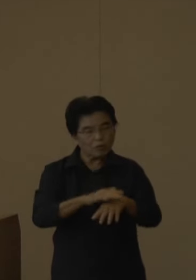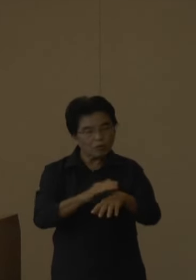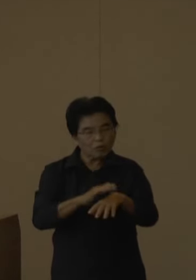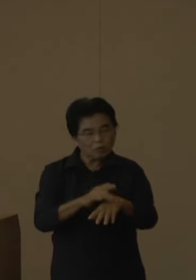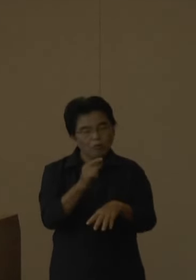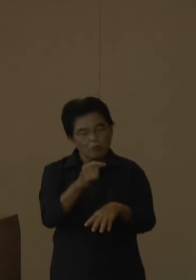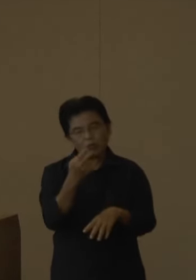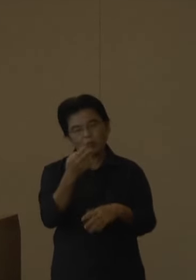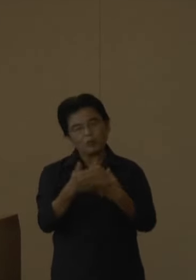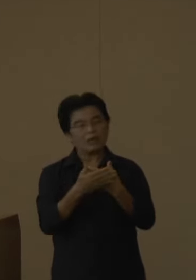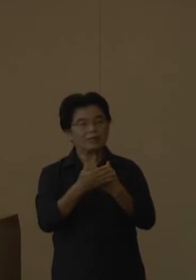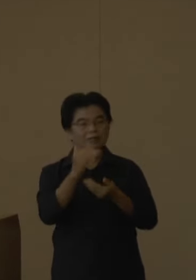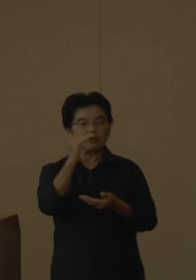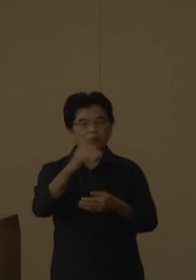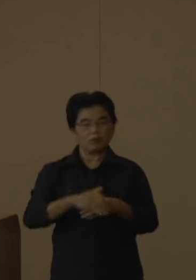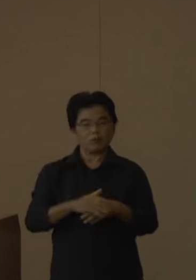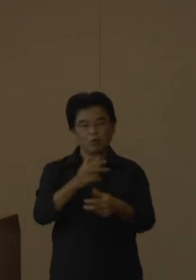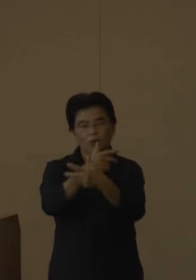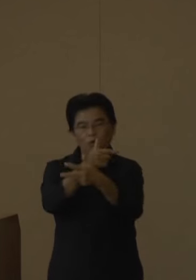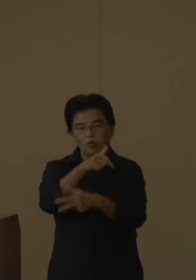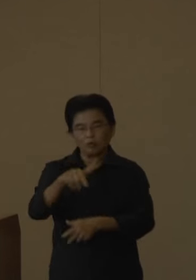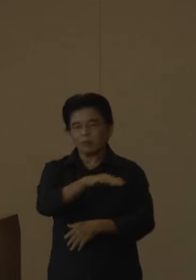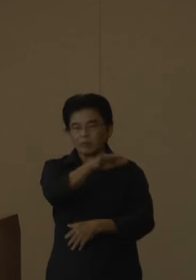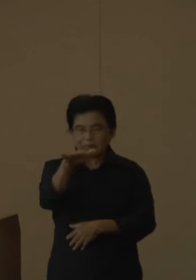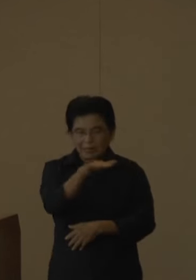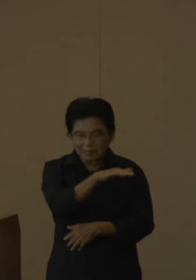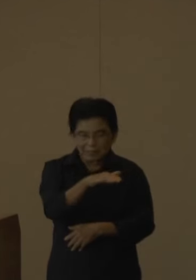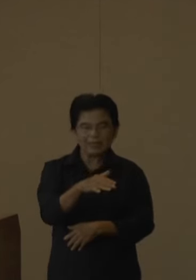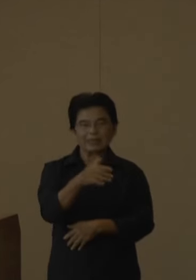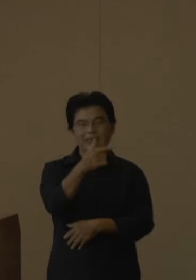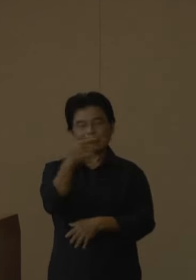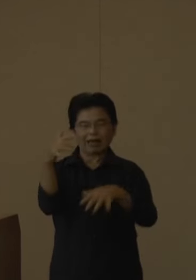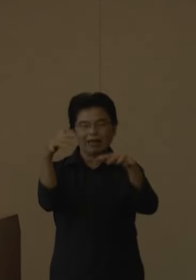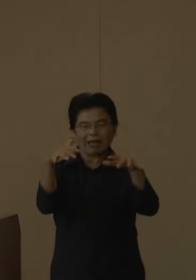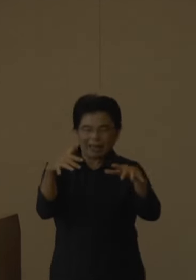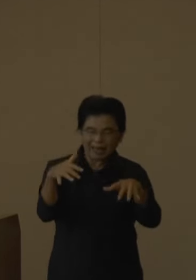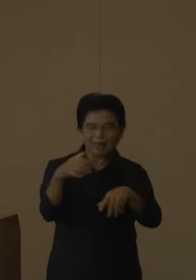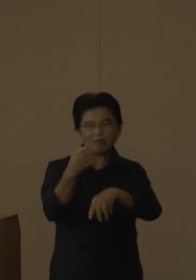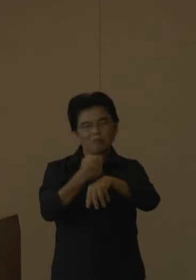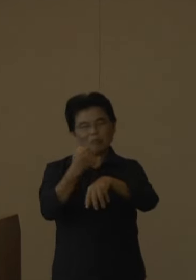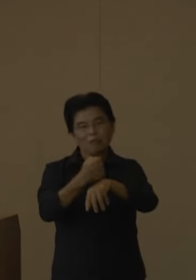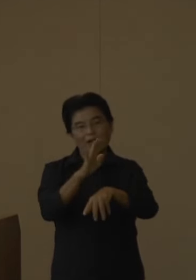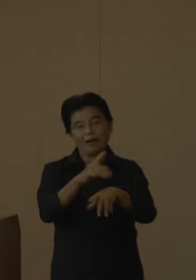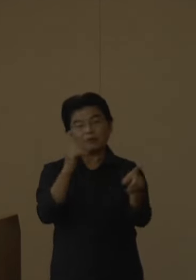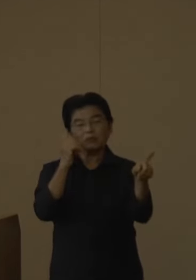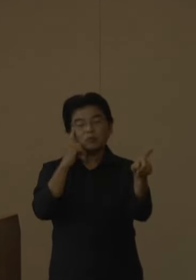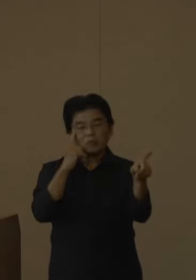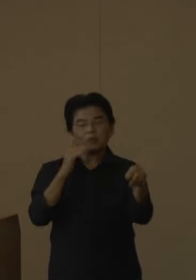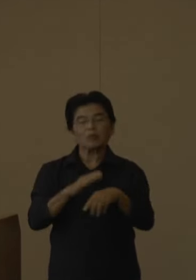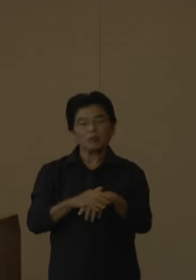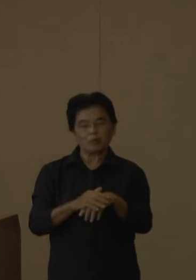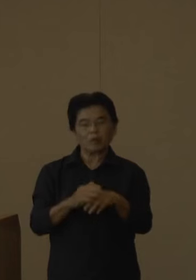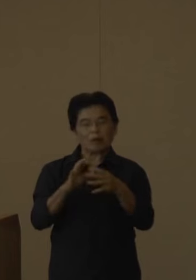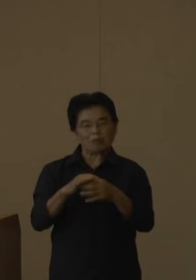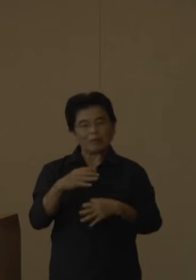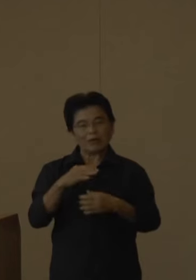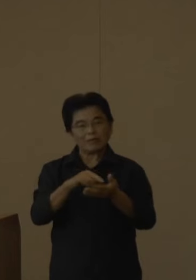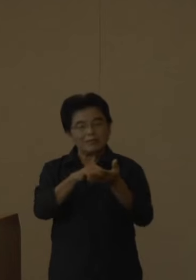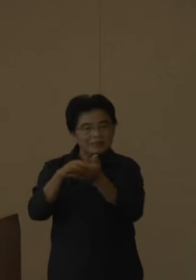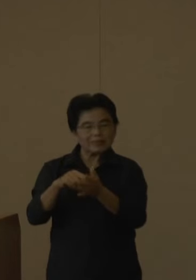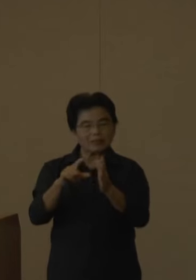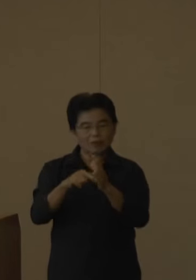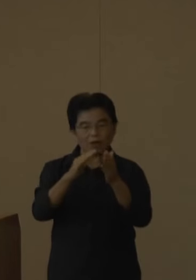重要となります。北部地域の皆様には大雨の被害によりご苦労を強いられている中ではございますが、申告の際、家